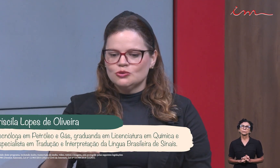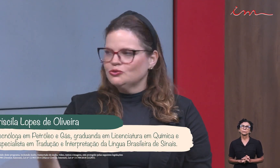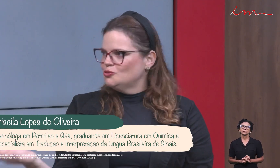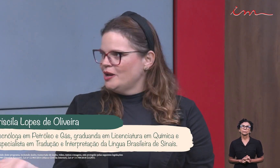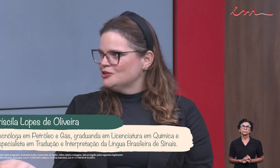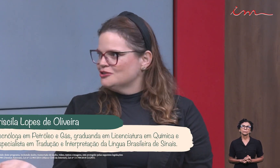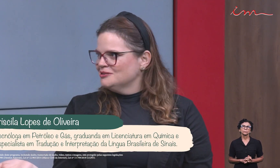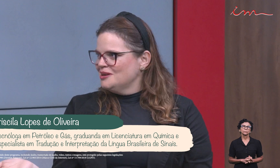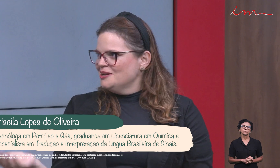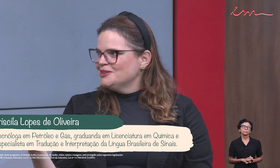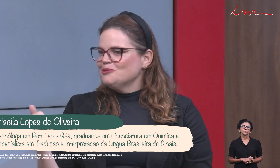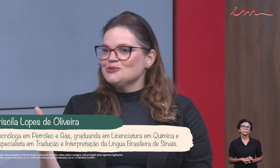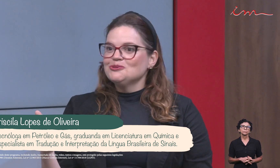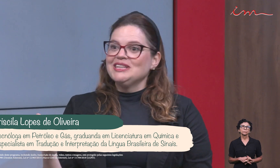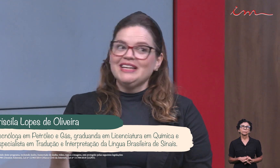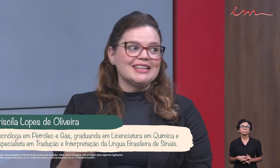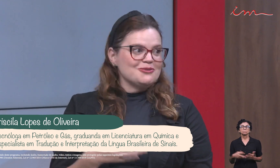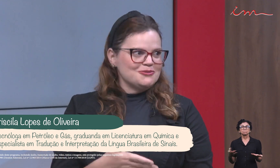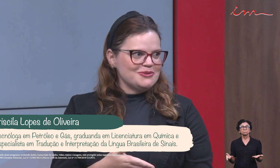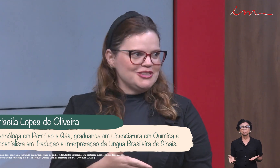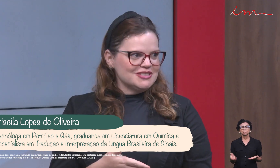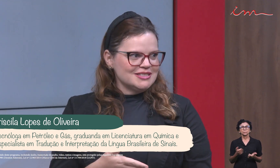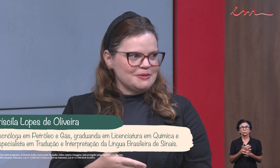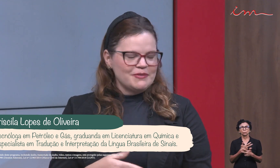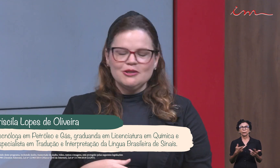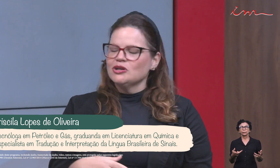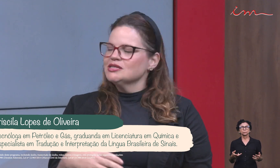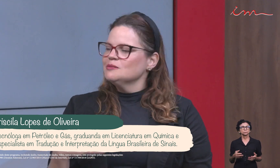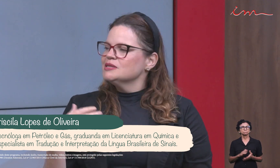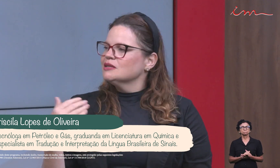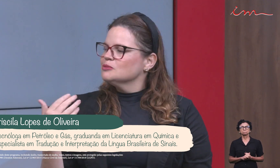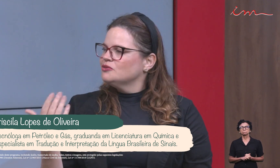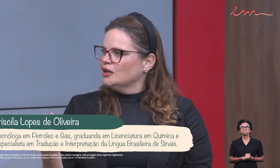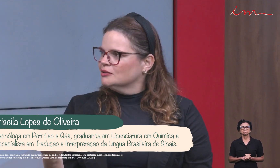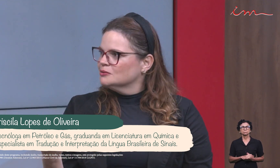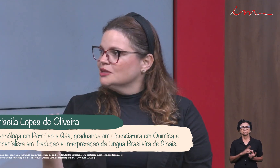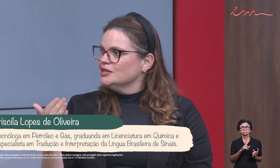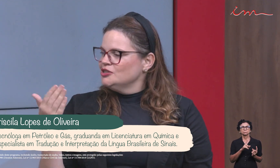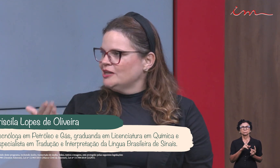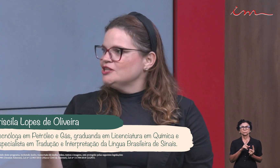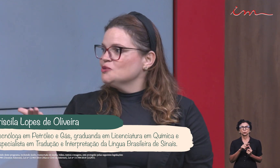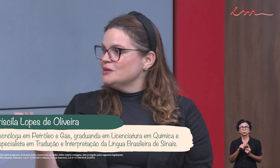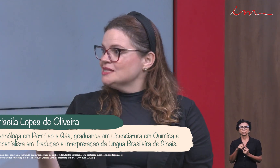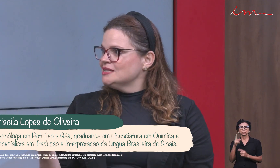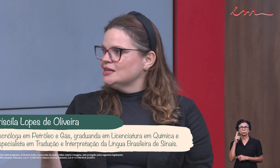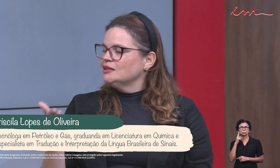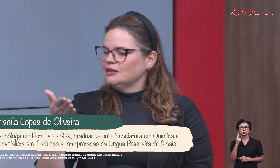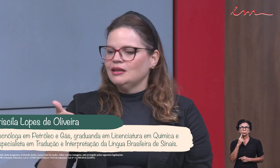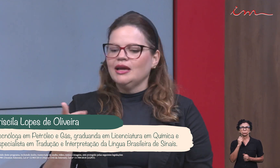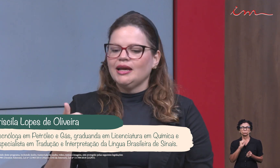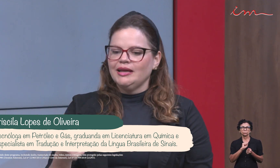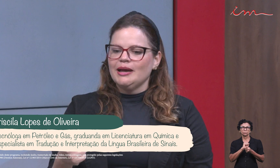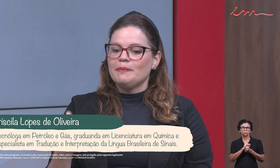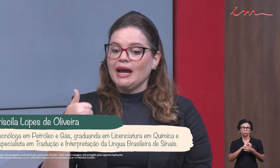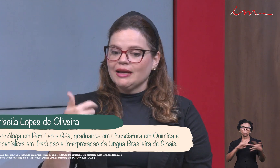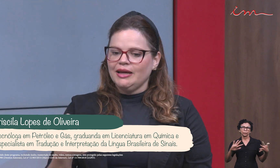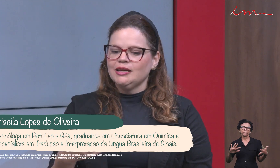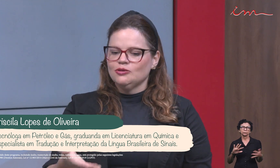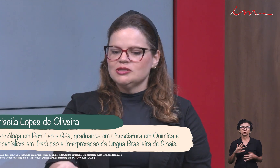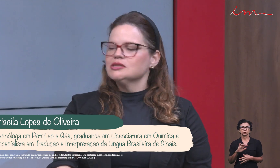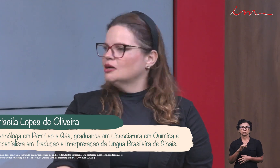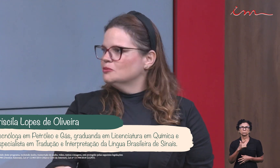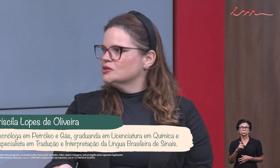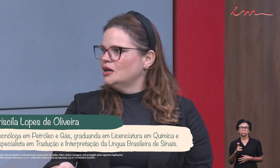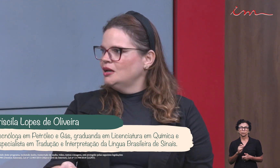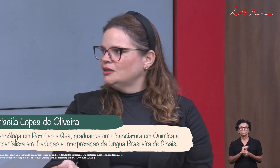tem um surdo fluente, tem um surdo que nem é tão fluente assim, e nós sempre estamos falando de que a gente precisa entender quem é, para quem